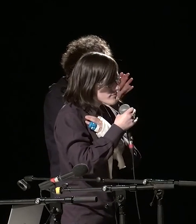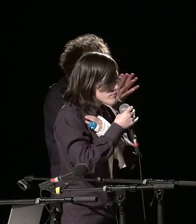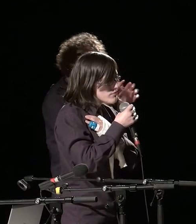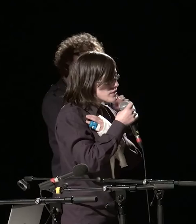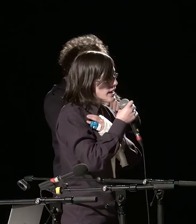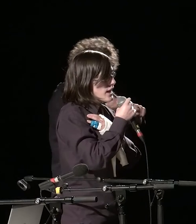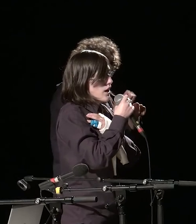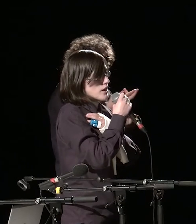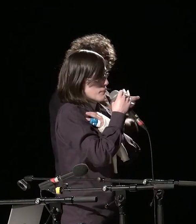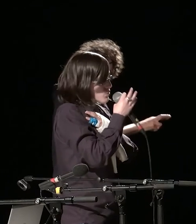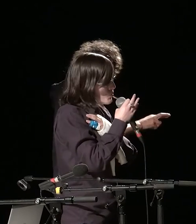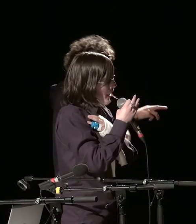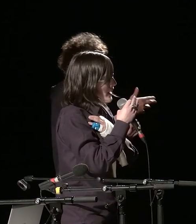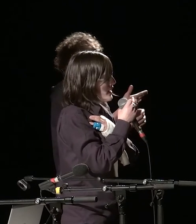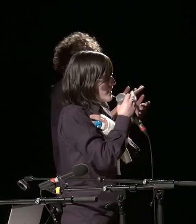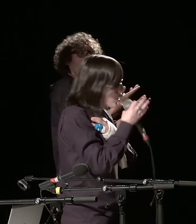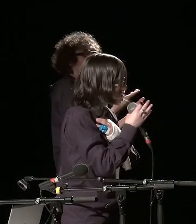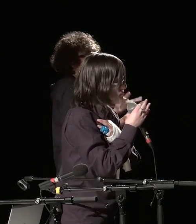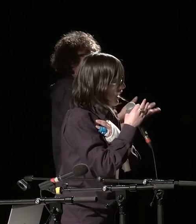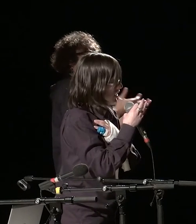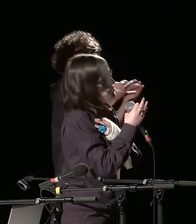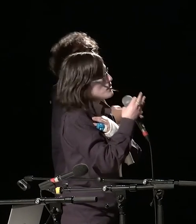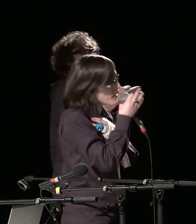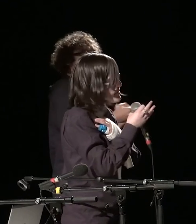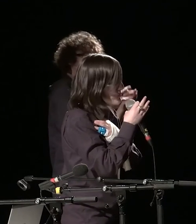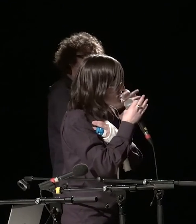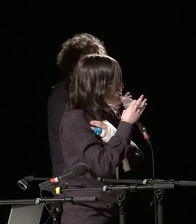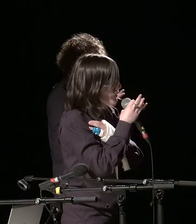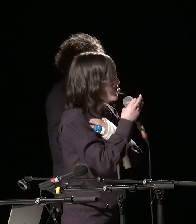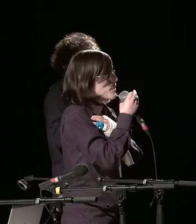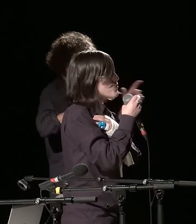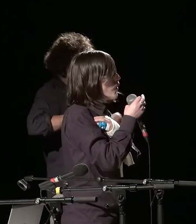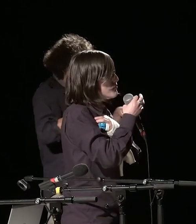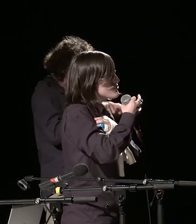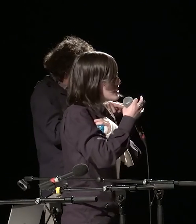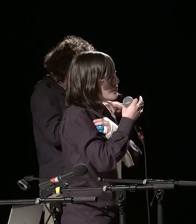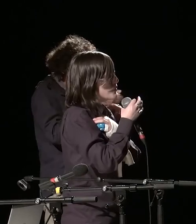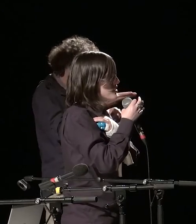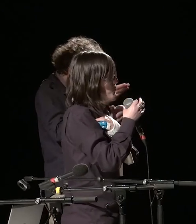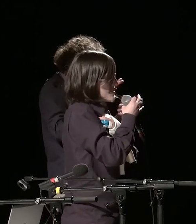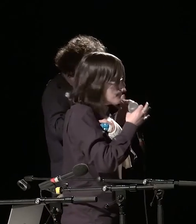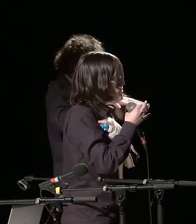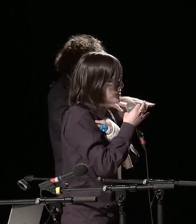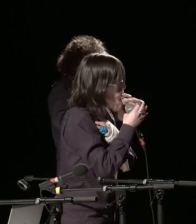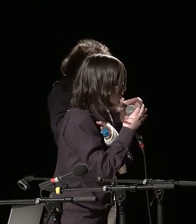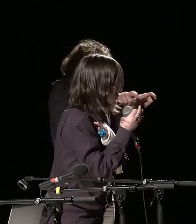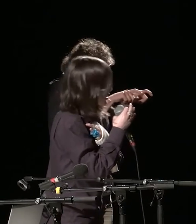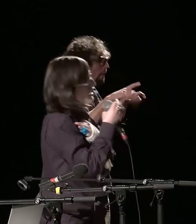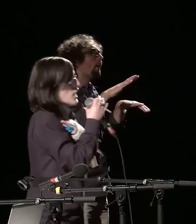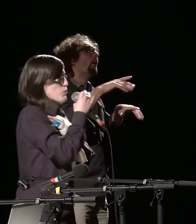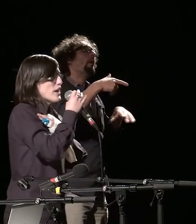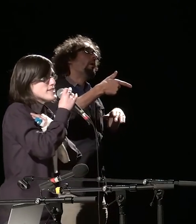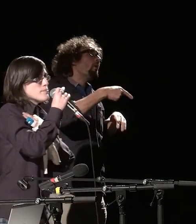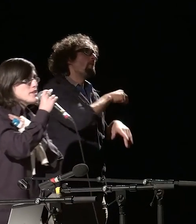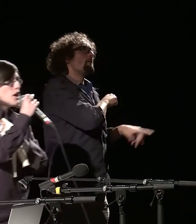normal. Les prisons sont pareilles, les écoles sont pareilles. C'est le même dispositif de surveillance, un peu moins poussé que le panoptisme, mais c'est le même dispositif de surveillance.